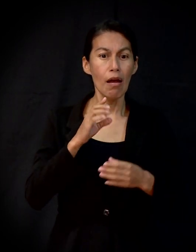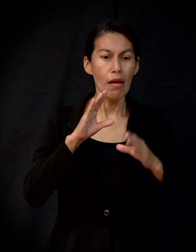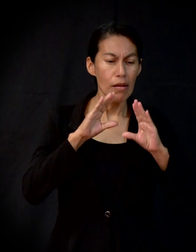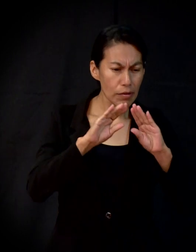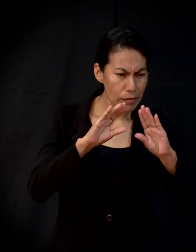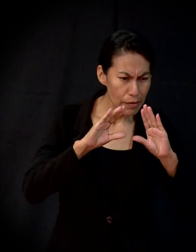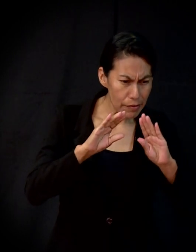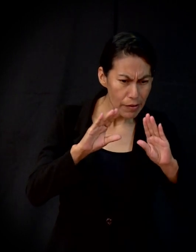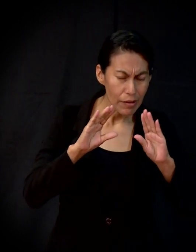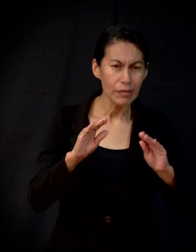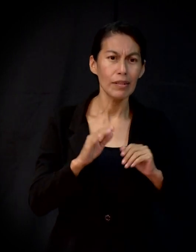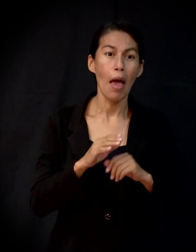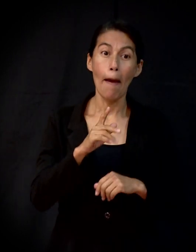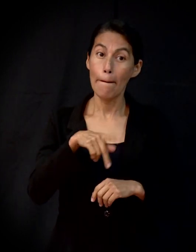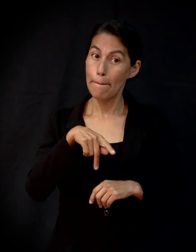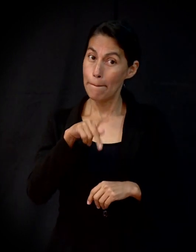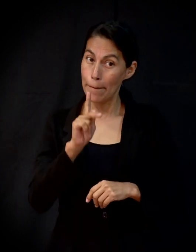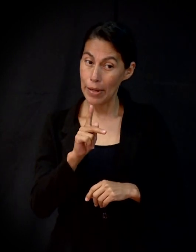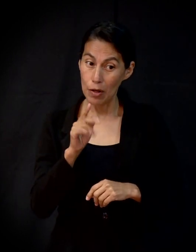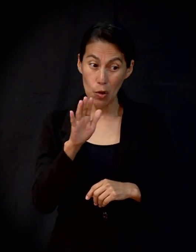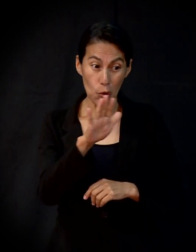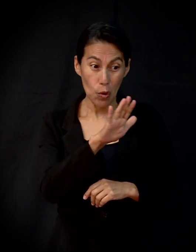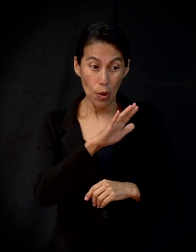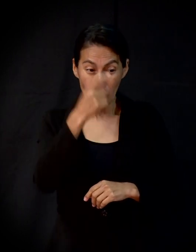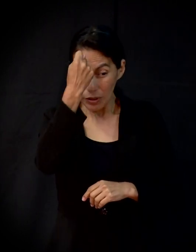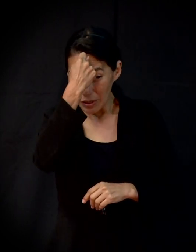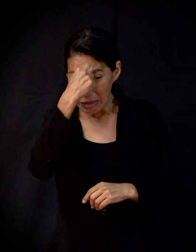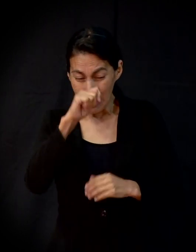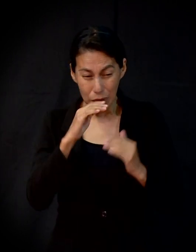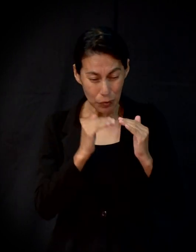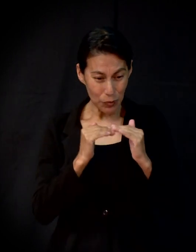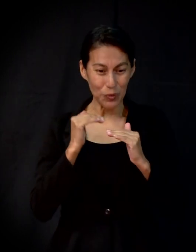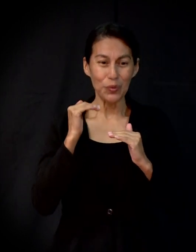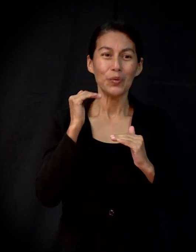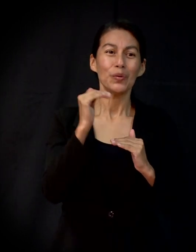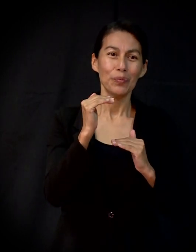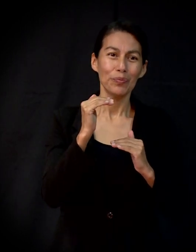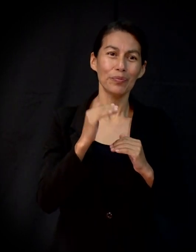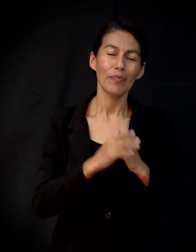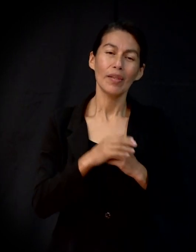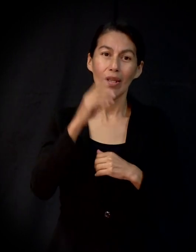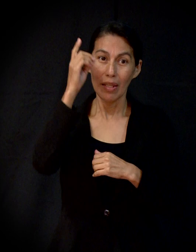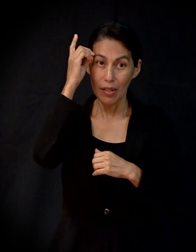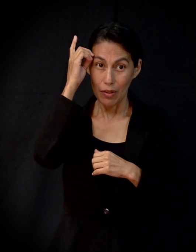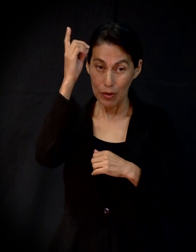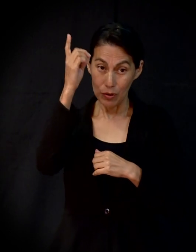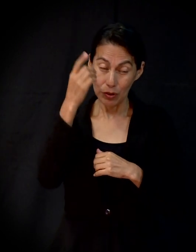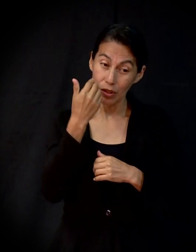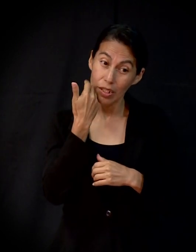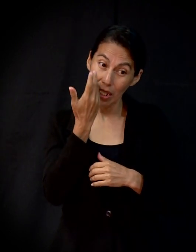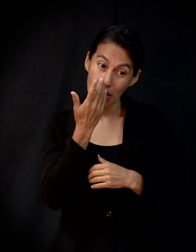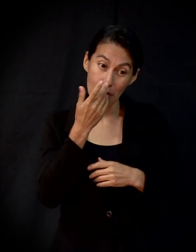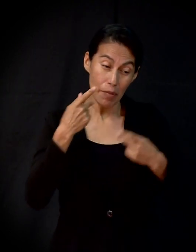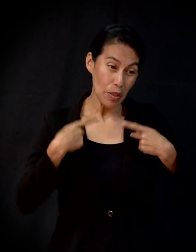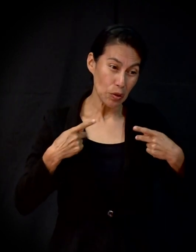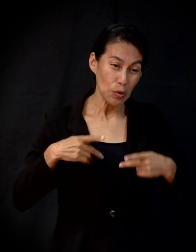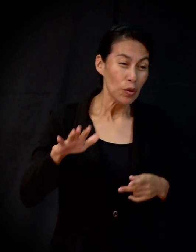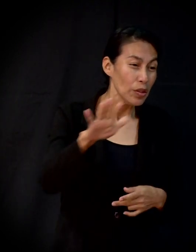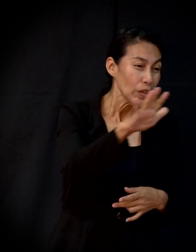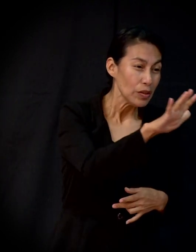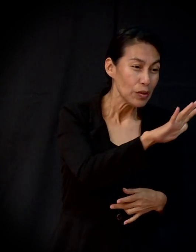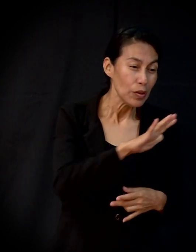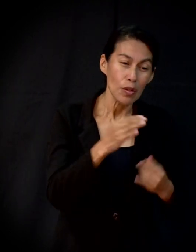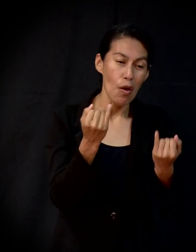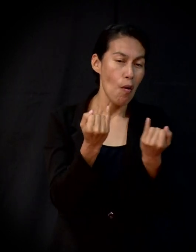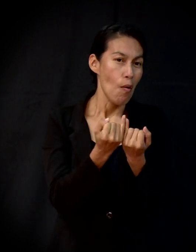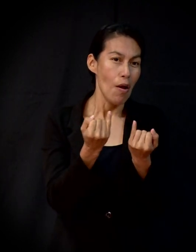formación, pero tienen grandes virtudes que Dios desea que todos tengamos: su sensibilidad,